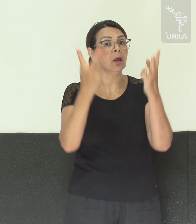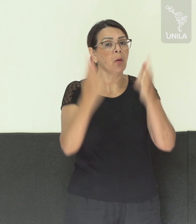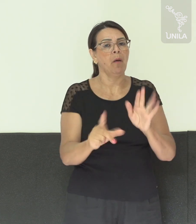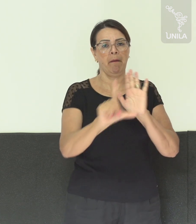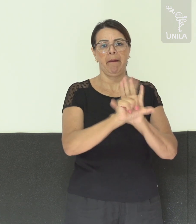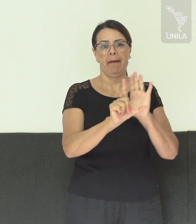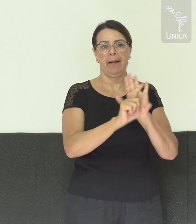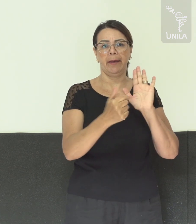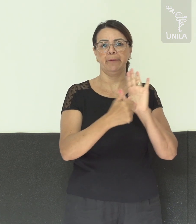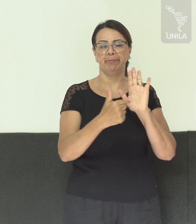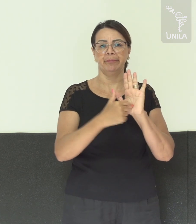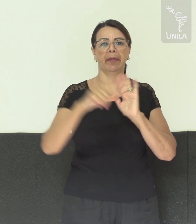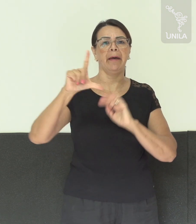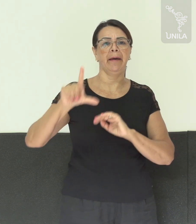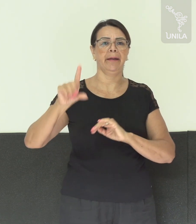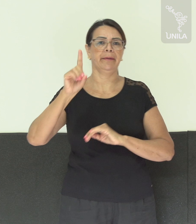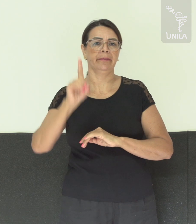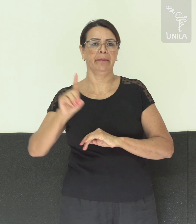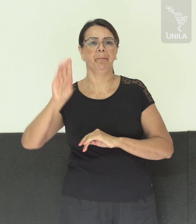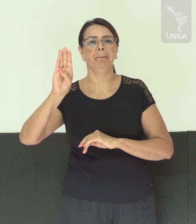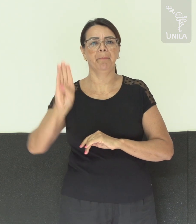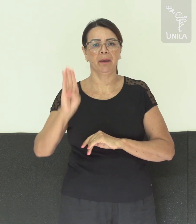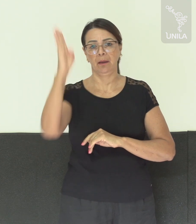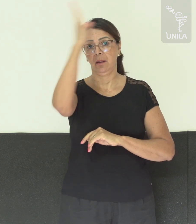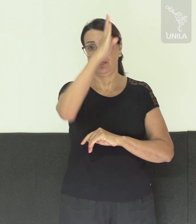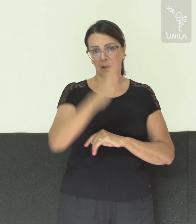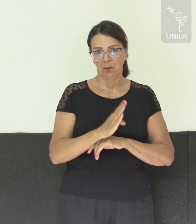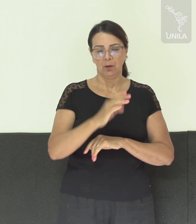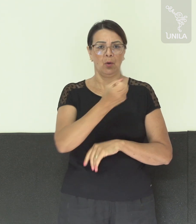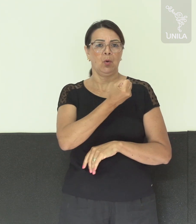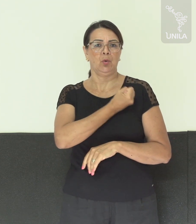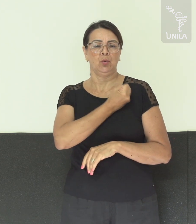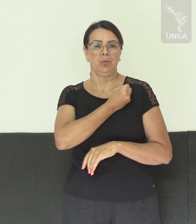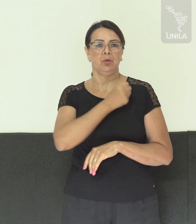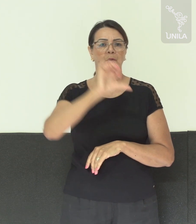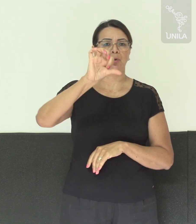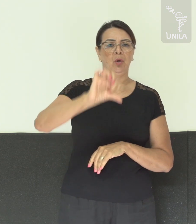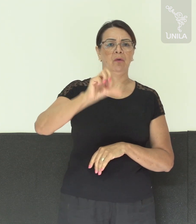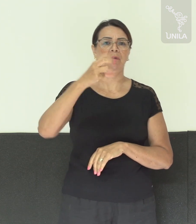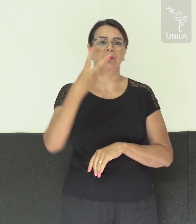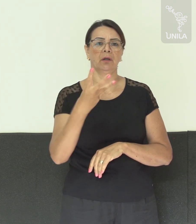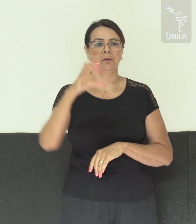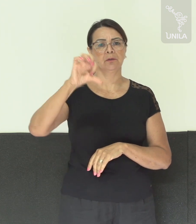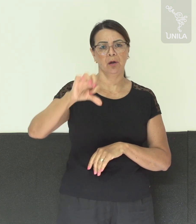Lei de Diretrizes e Bases da Educação Nacional, Lei nº